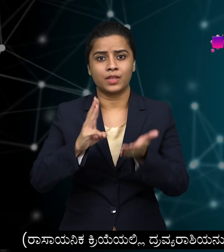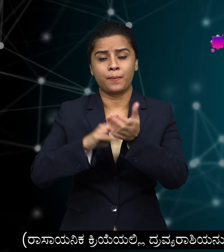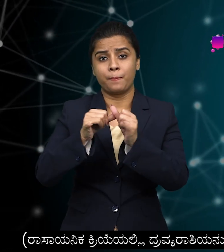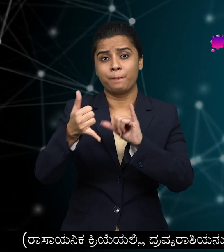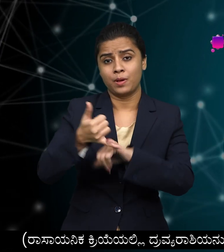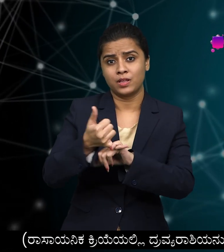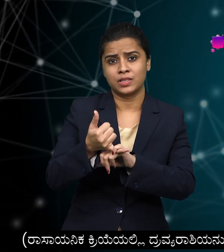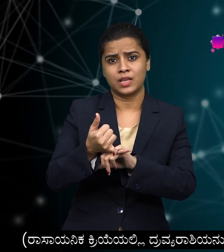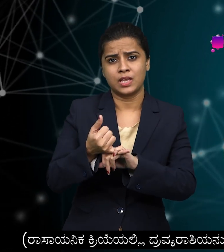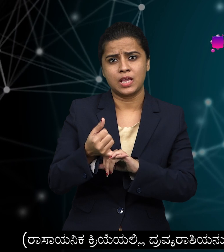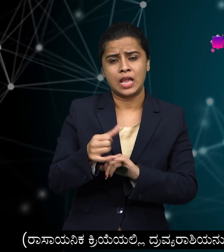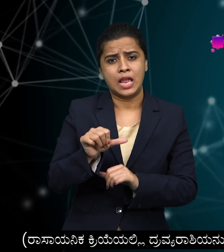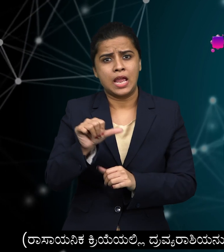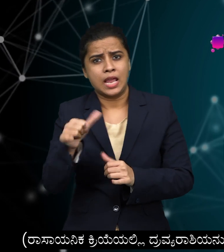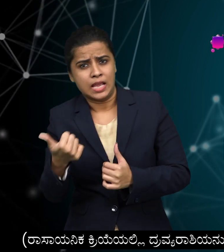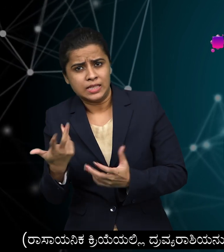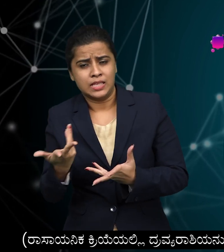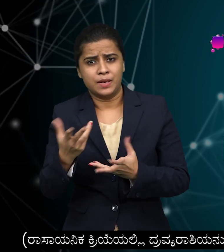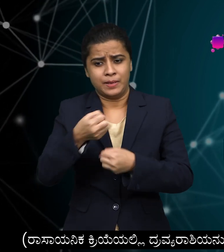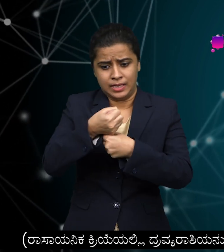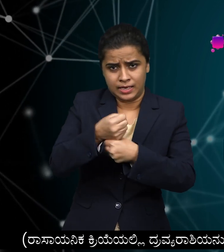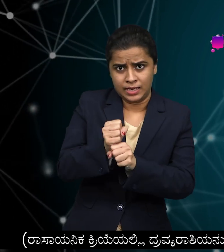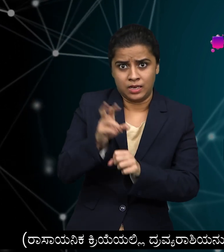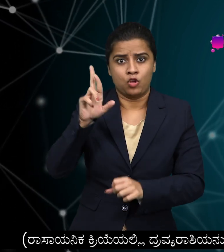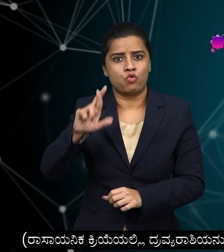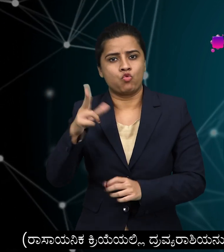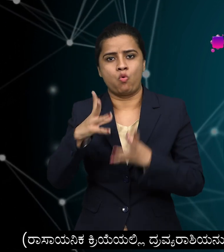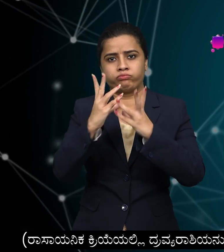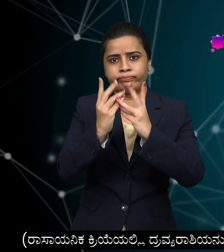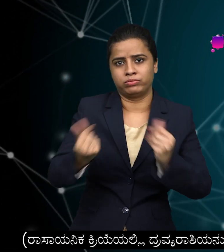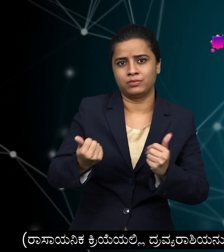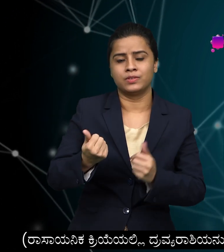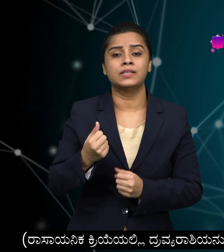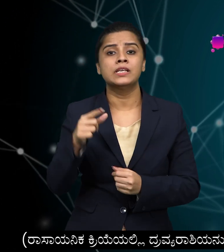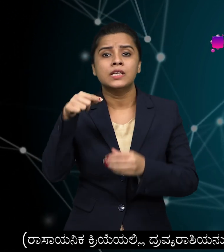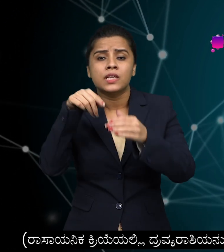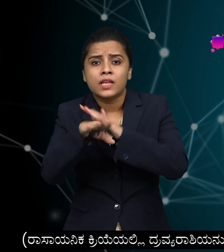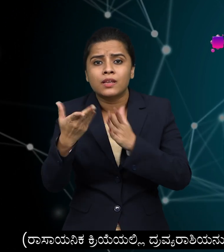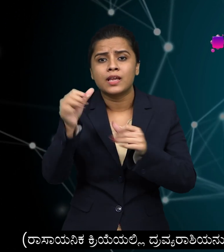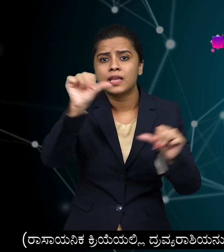ರಾಸಾಯನಿಕ ಕ್ರಿಯೆಯಲ್ಲಿ ದ್ರವ್ಯರಾಶಿಯನ್ನು ರಚಿಸಲಾಗುವುದಿಲ್ಲ ಅಥವಾ ನಾಶಪಡಿಸಲಾಗುವುದಿಲ್ಲ.